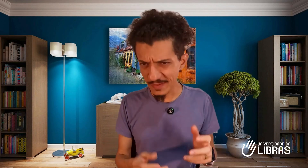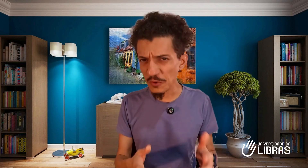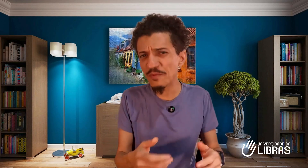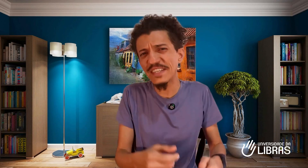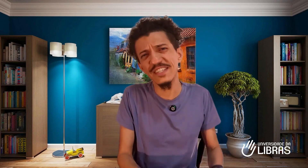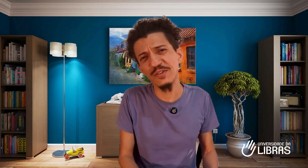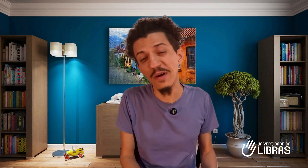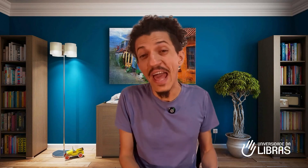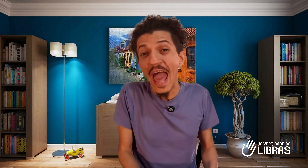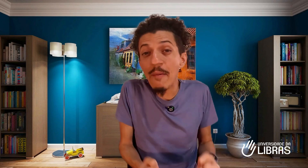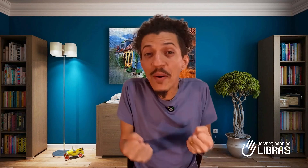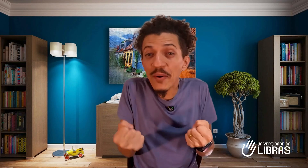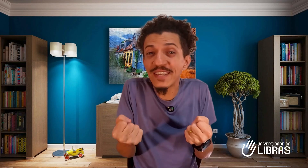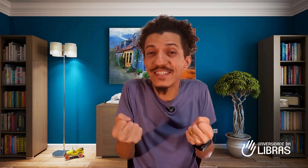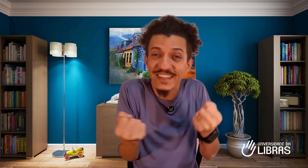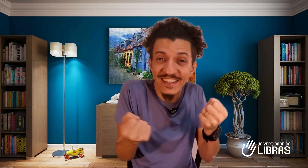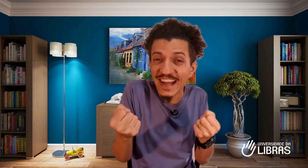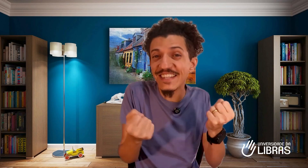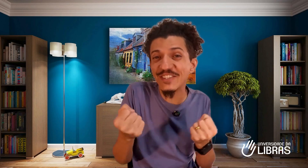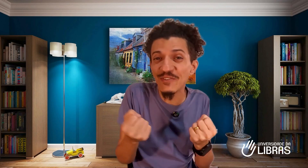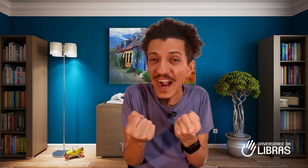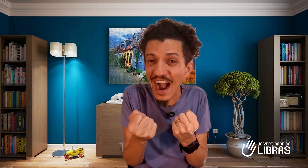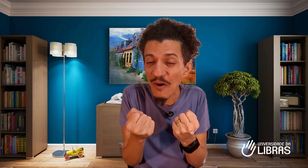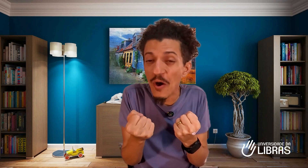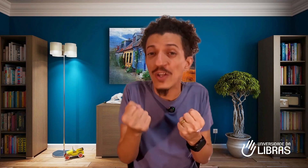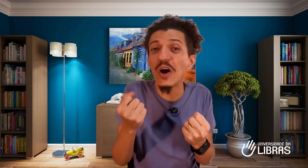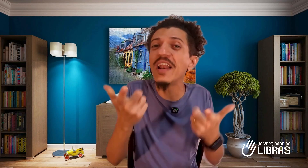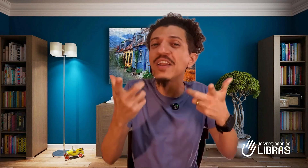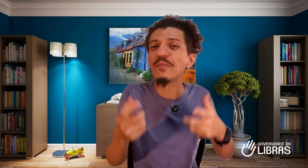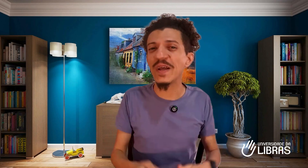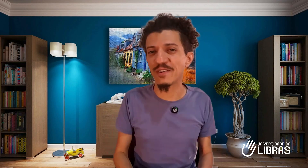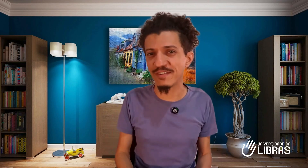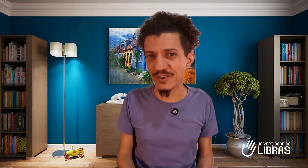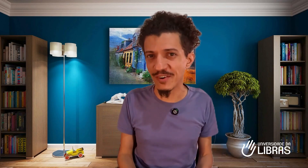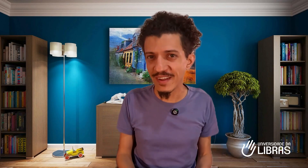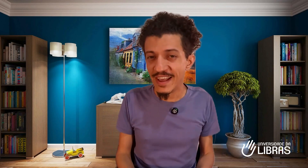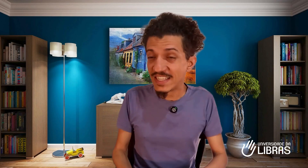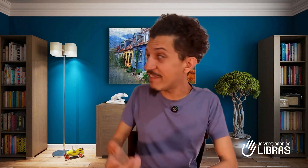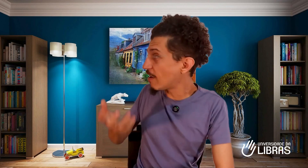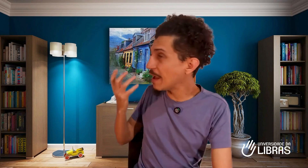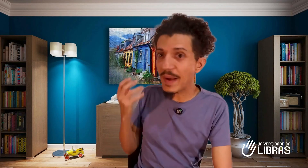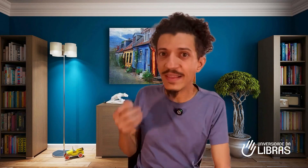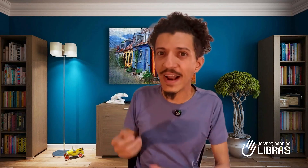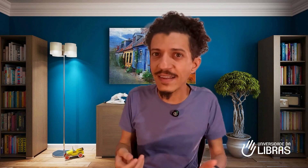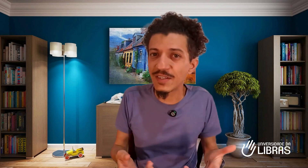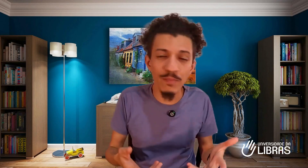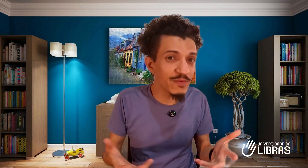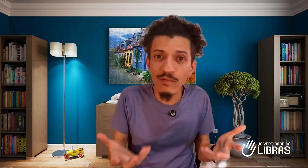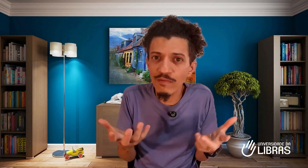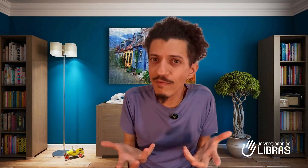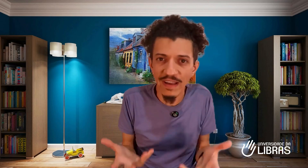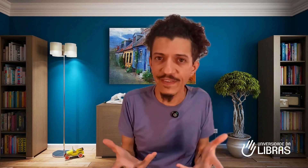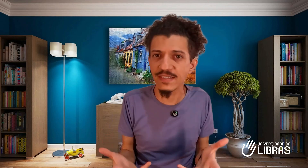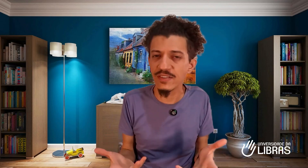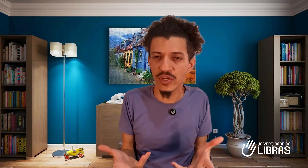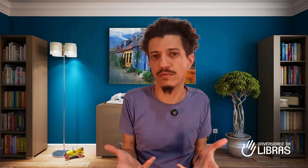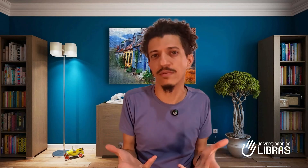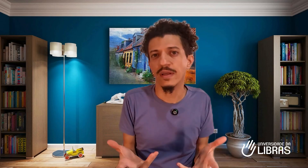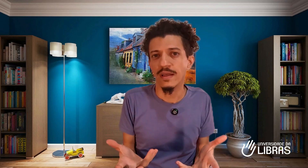faz sentido. É a mesma coisa de você tentar dirigir um carro só olhando para o retrovisor. Você vai ficar olhando para trás, tipo, não vai fazer sentido. Você